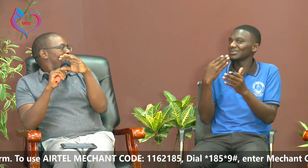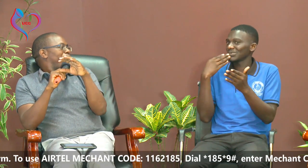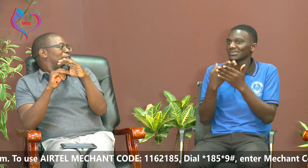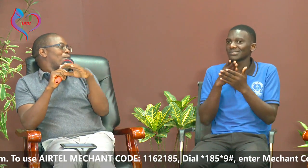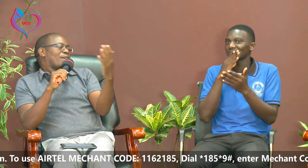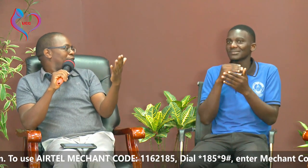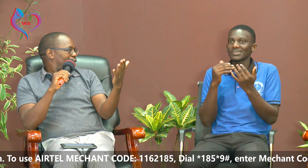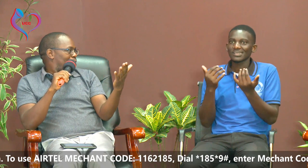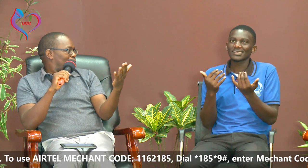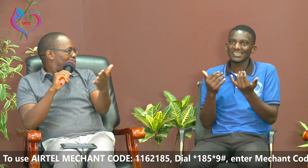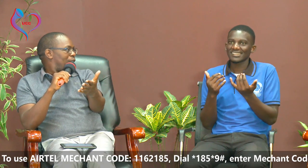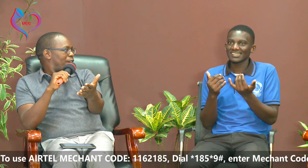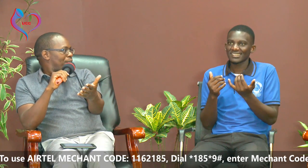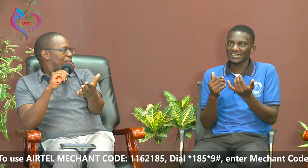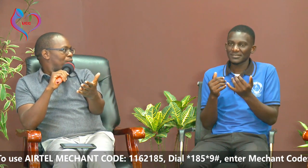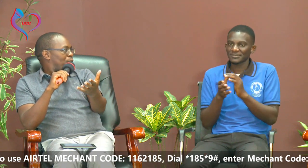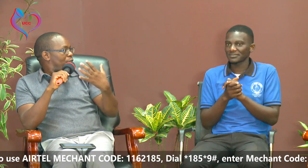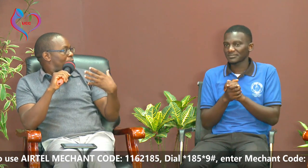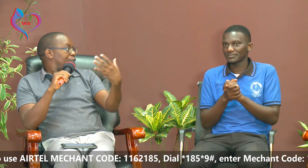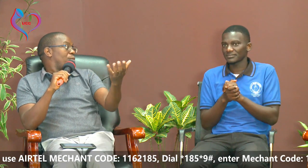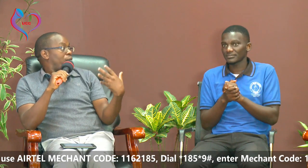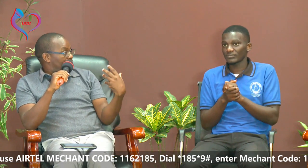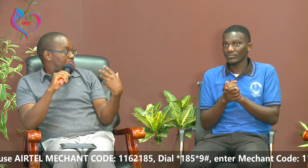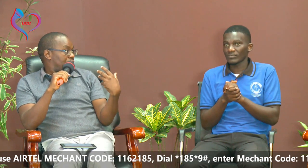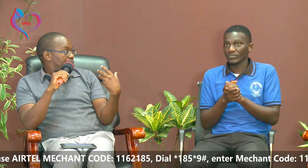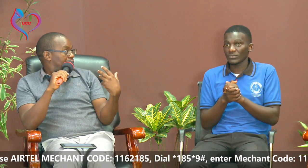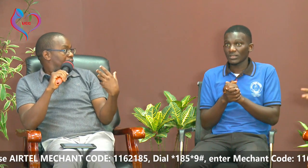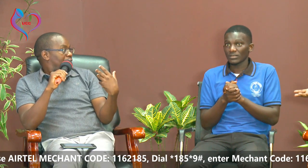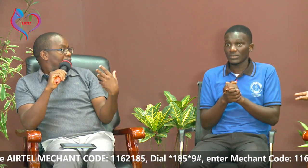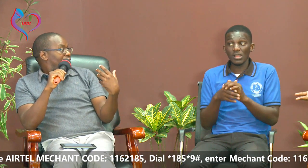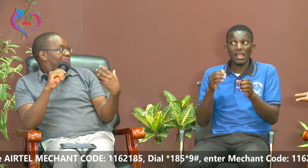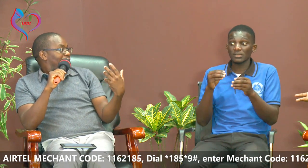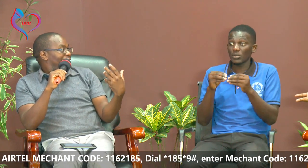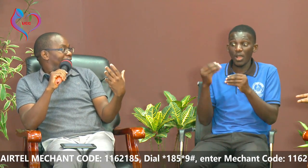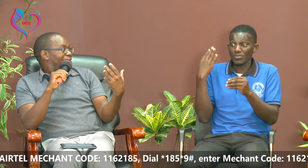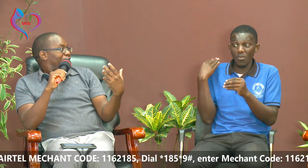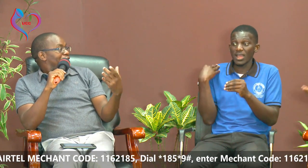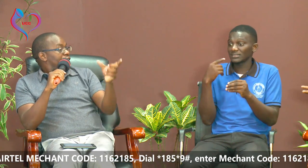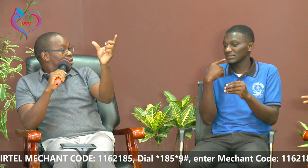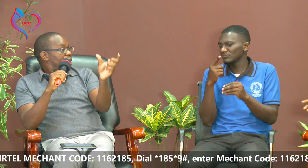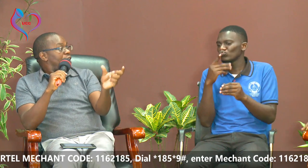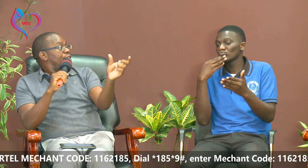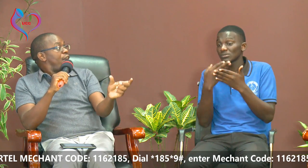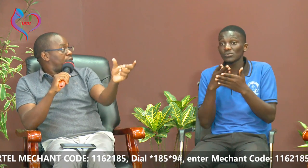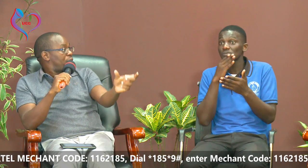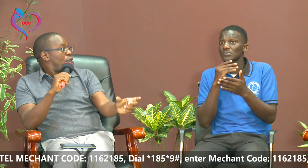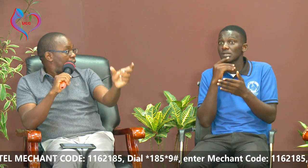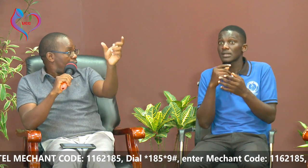Naba nga mwogedde kera bulungi nga bwe yagambye muganda wabadde amulaba nga saint abanga tasobeza atakikyusiza naye era kadashi bikogera